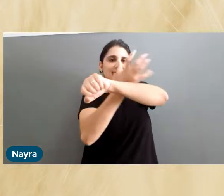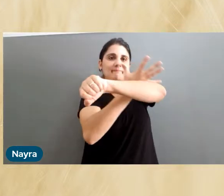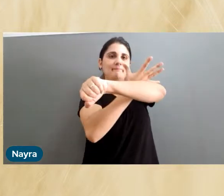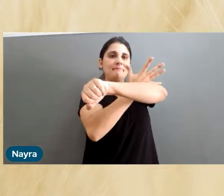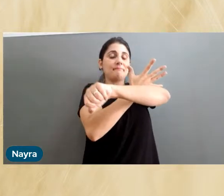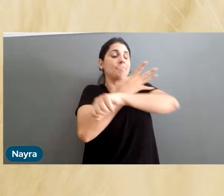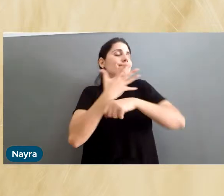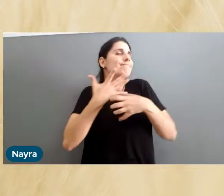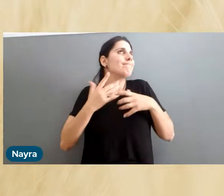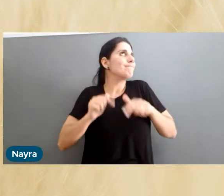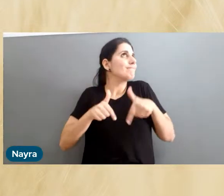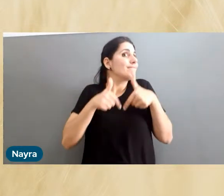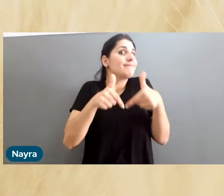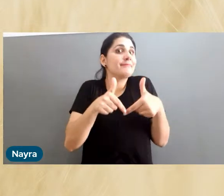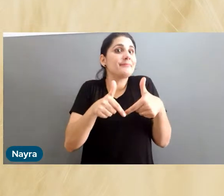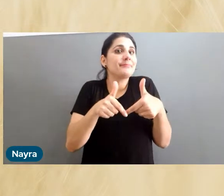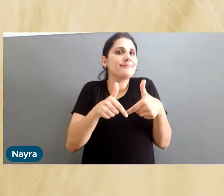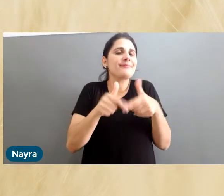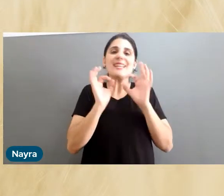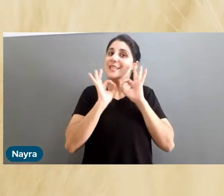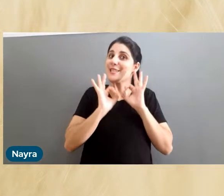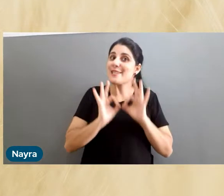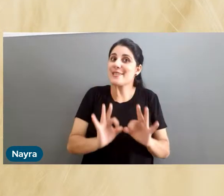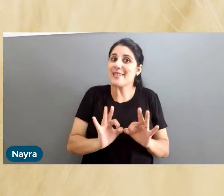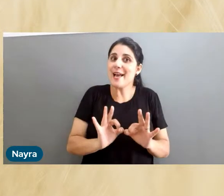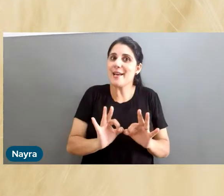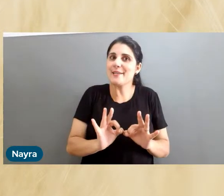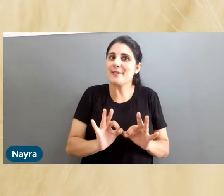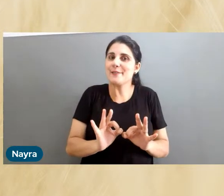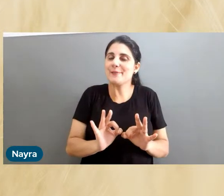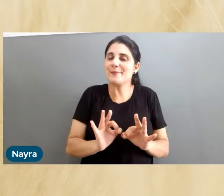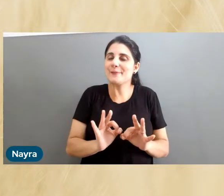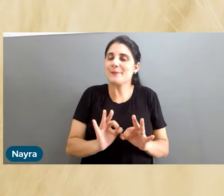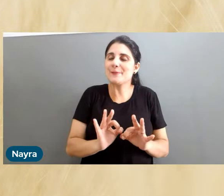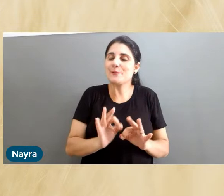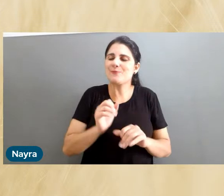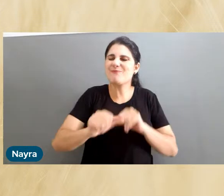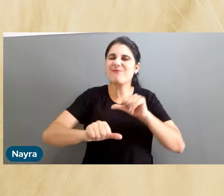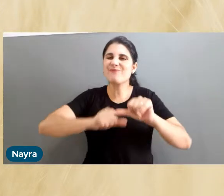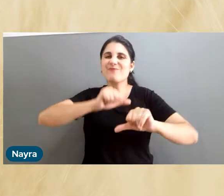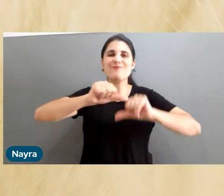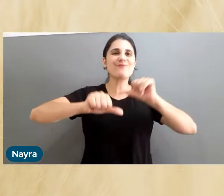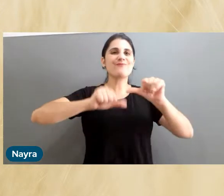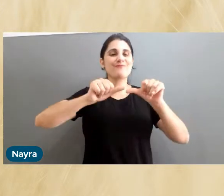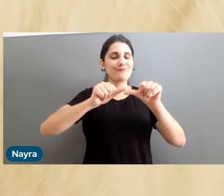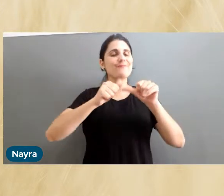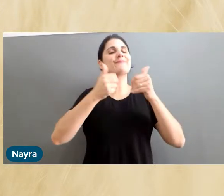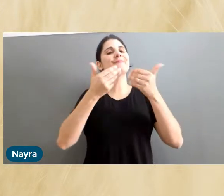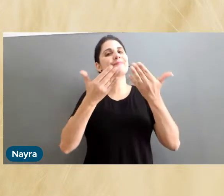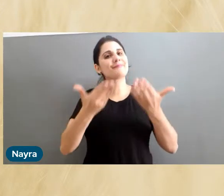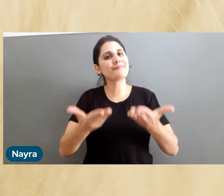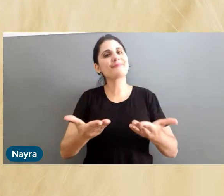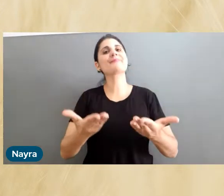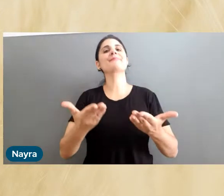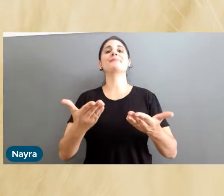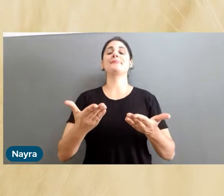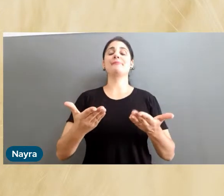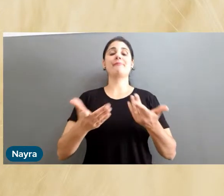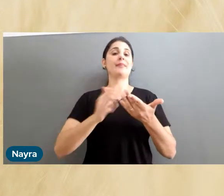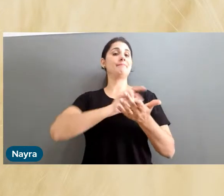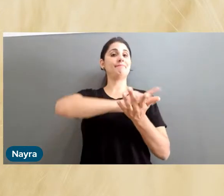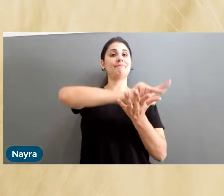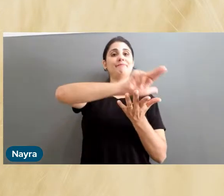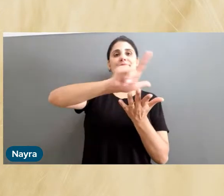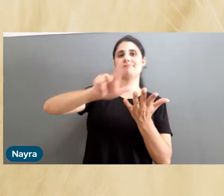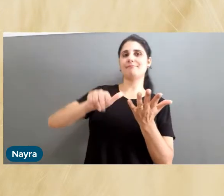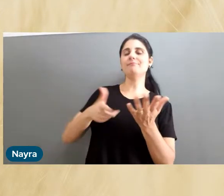nossas ações ajustadas àquilo que representa o mundo de regeneração, nós teremos uma gama enorme em que